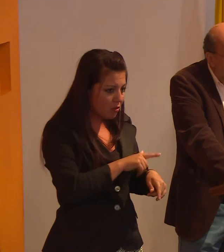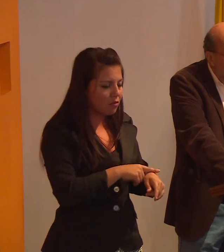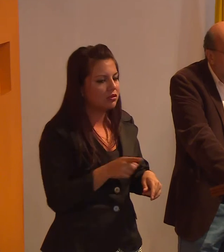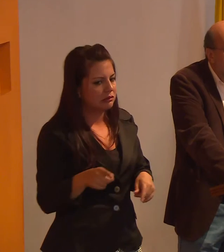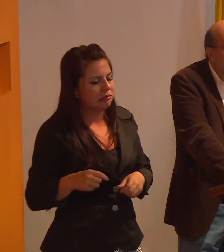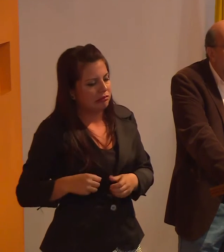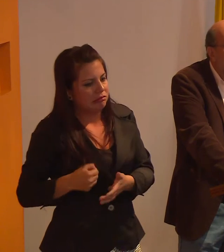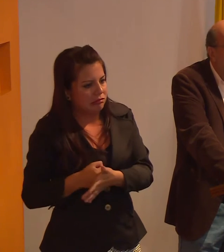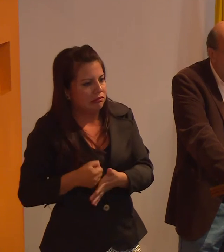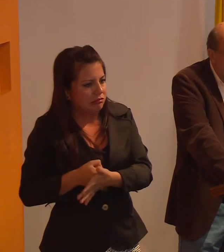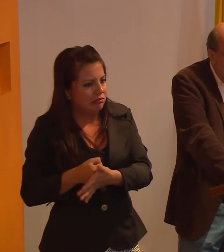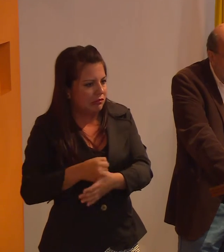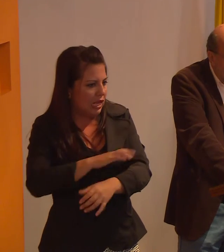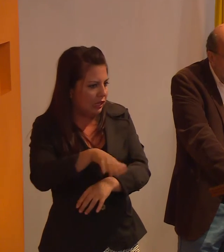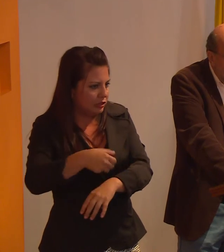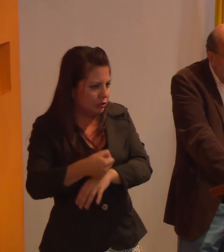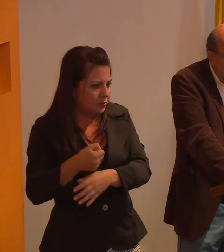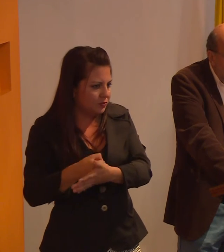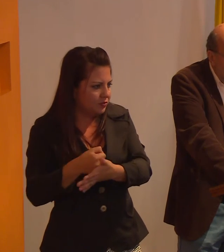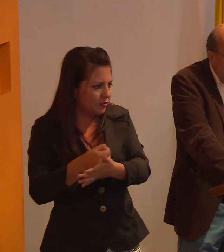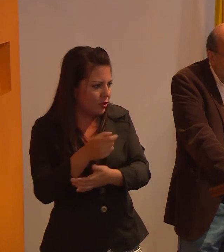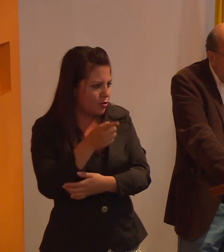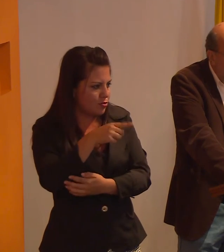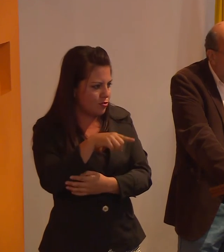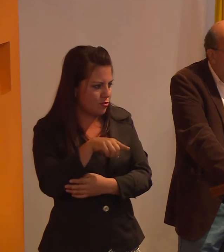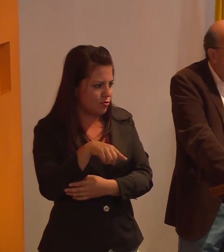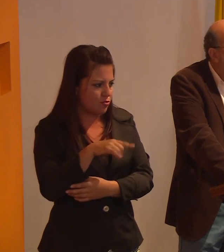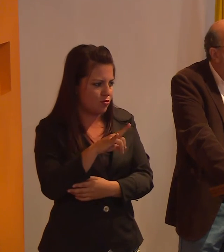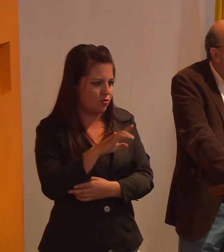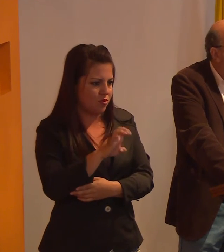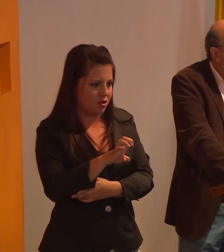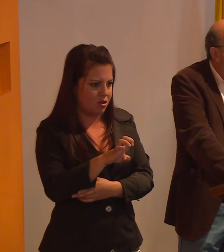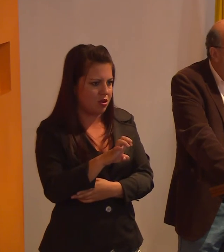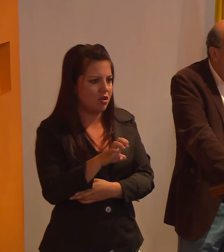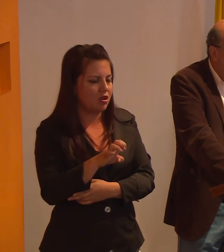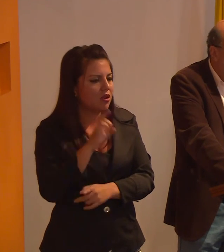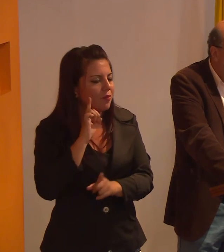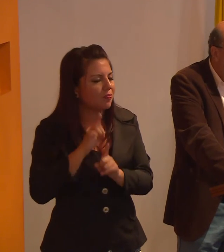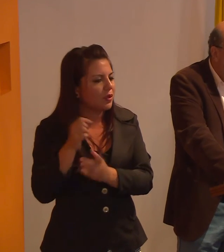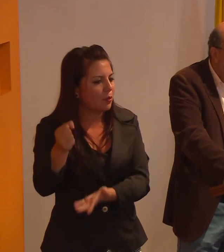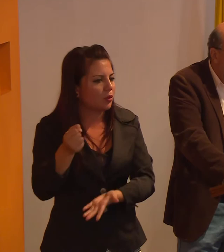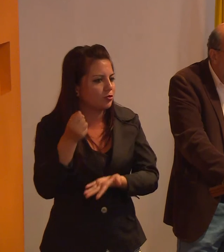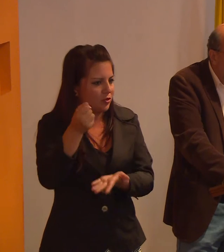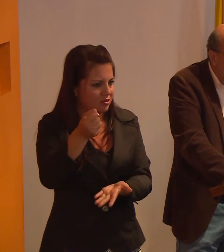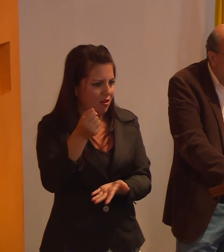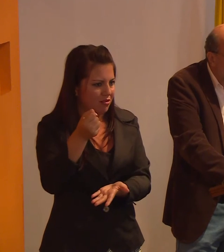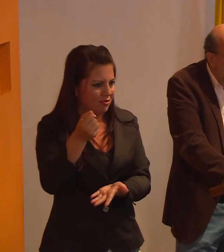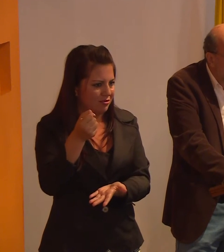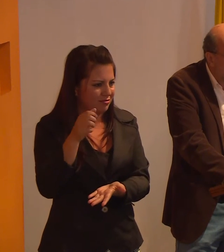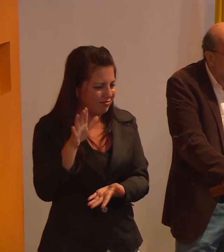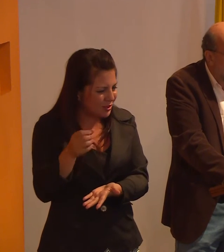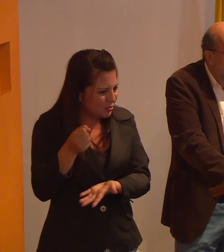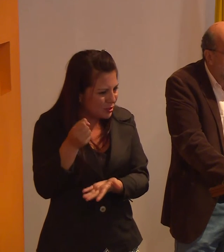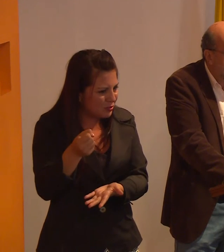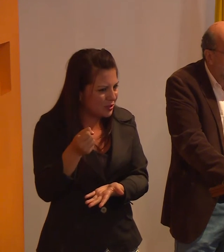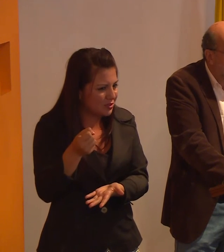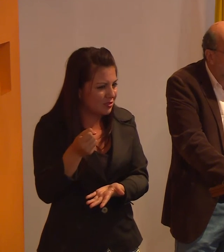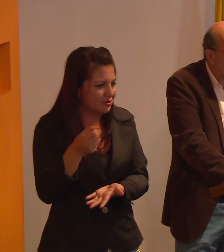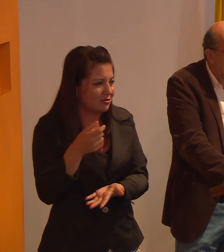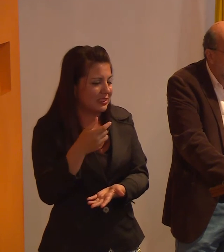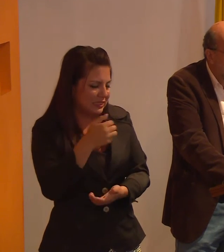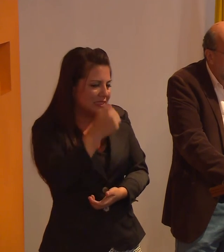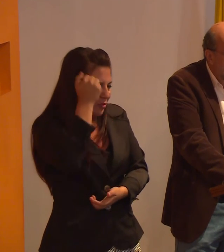a través del SUE las soluciones presupuestales de fondo que requiere no solo la